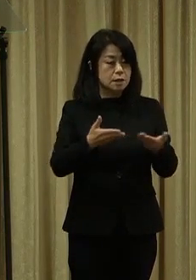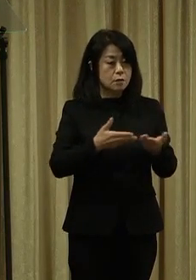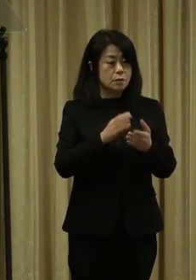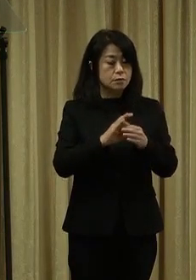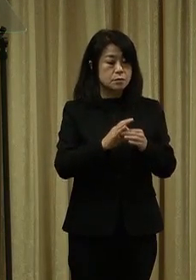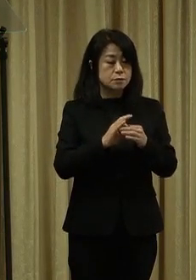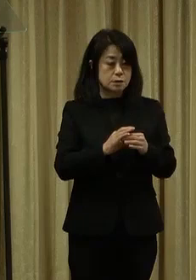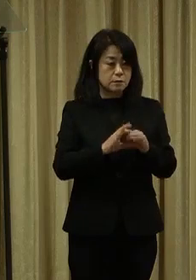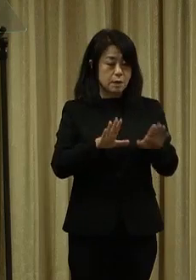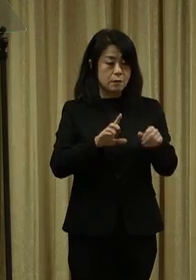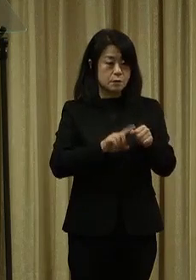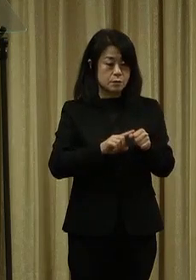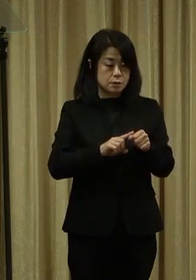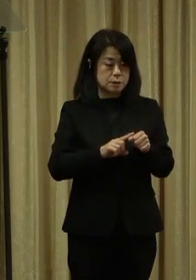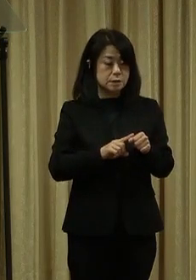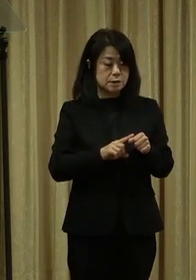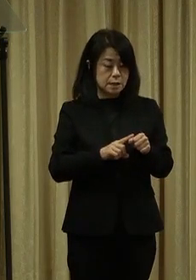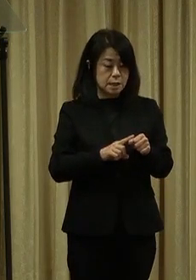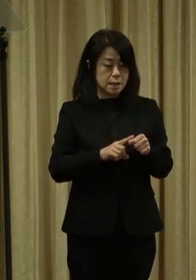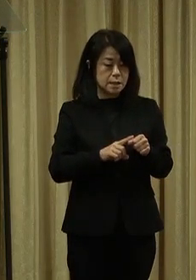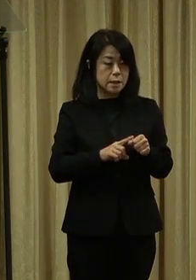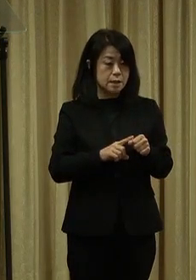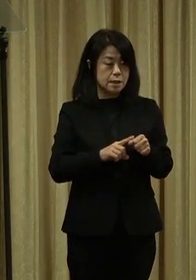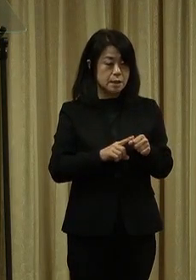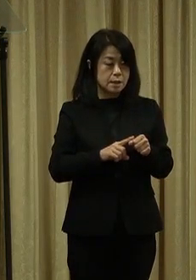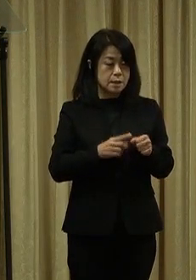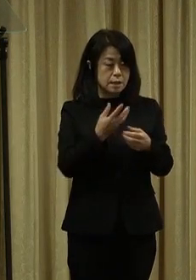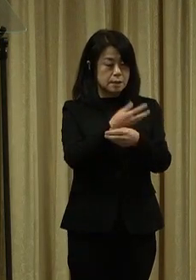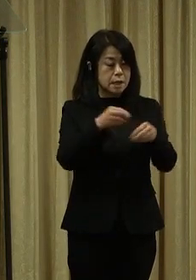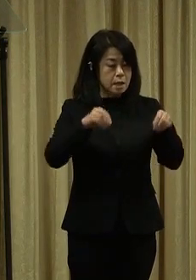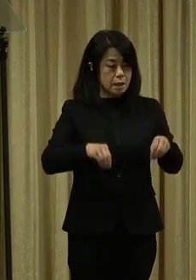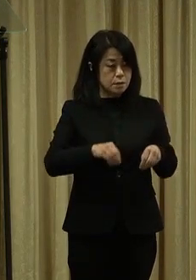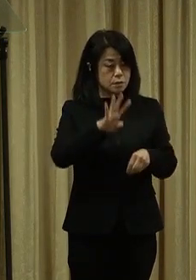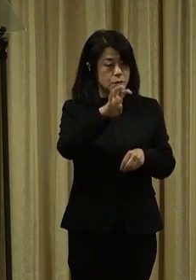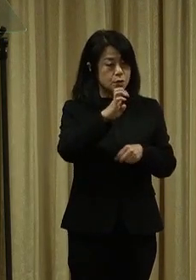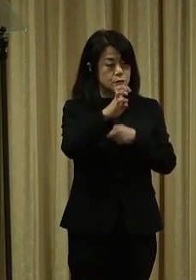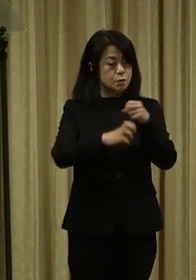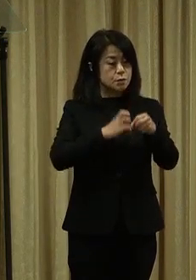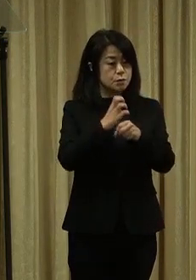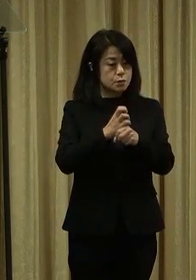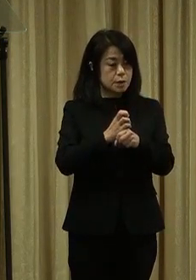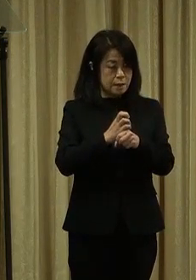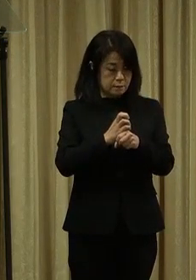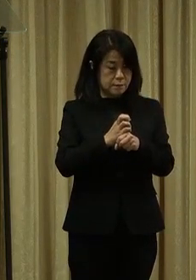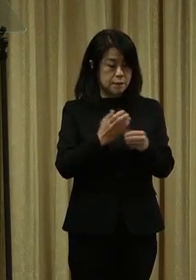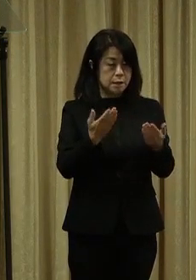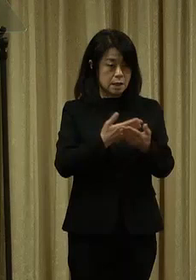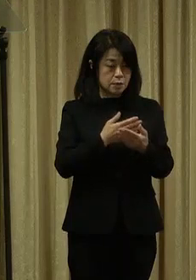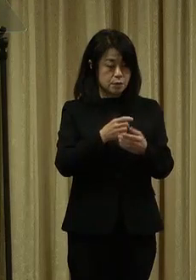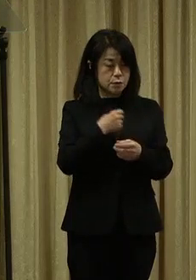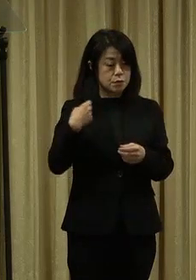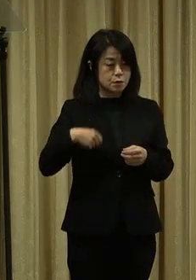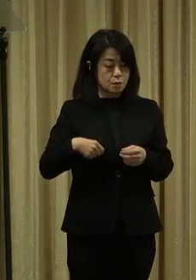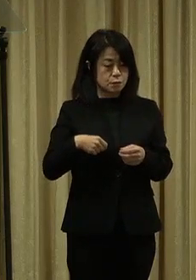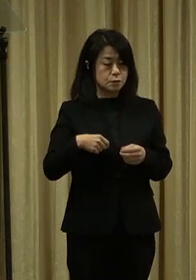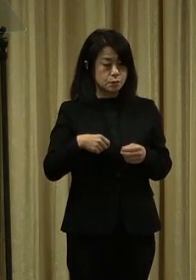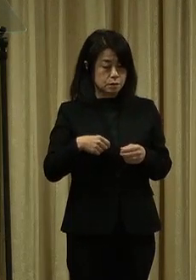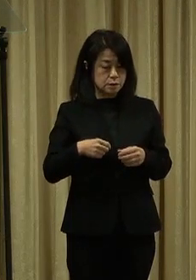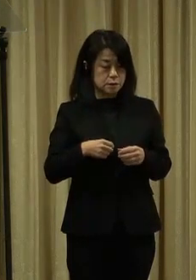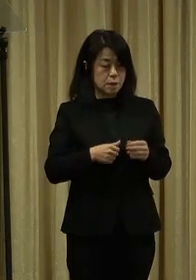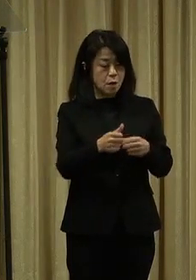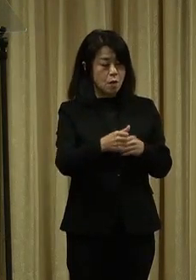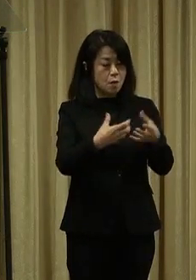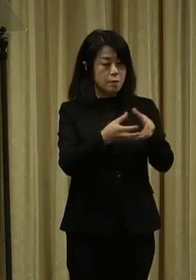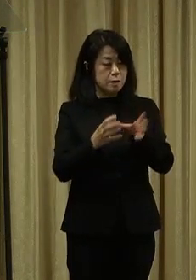については今年で友好憲章締結40周年を迎える中国遼寧省へ友好訪問団を派遣する